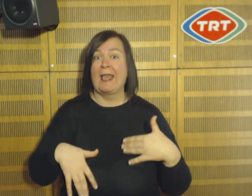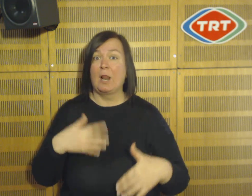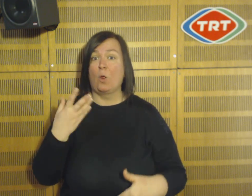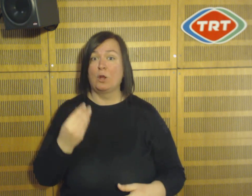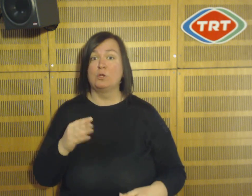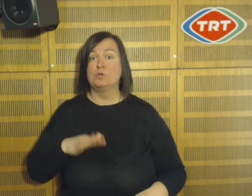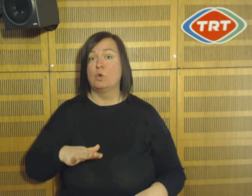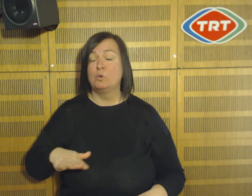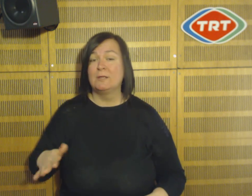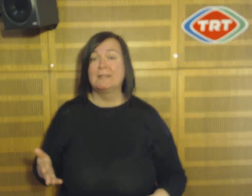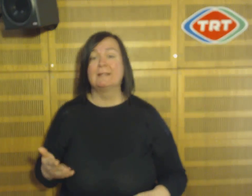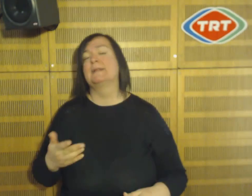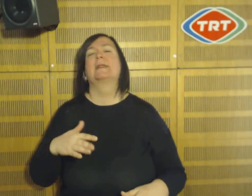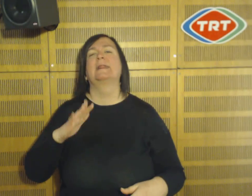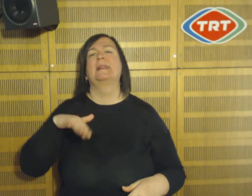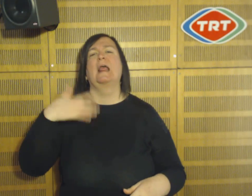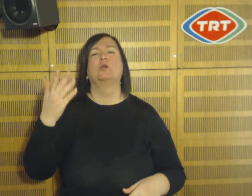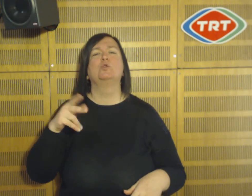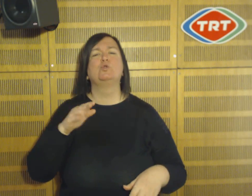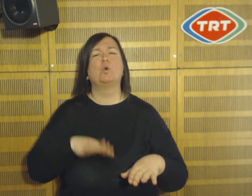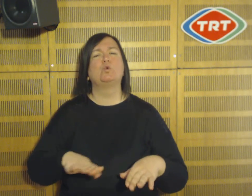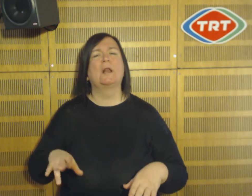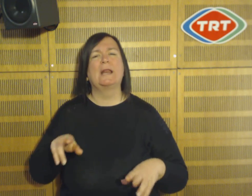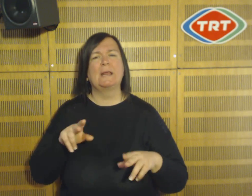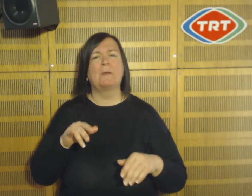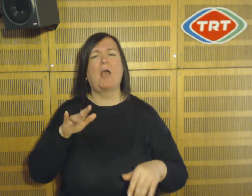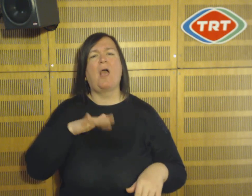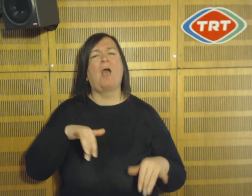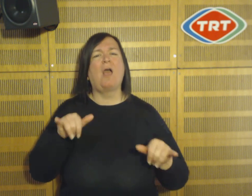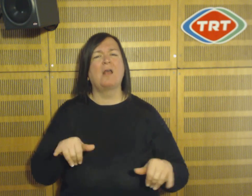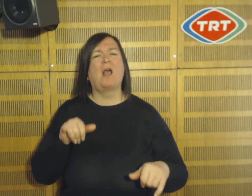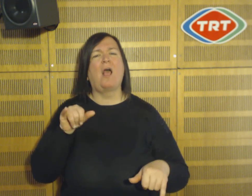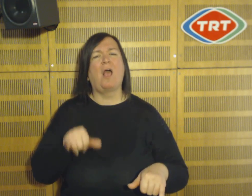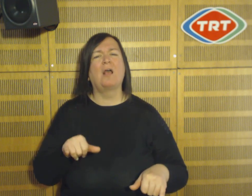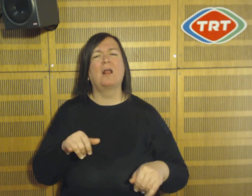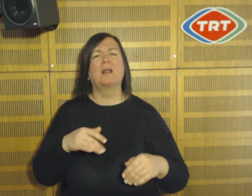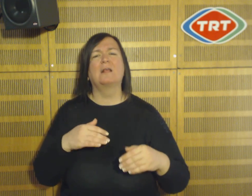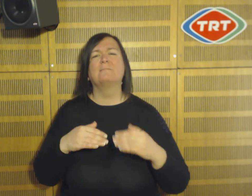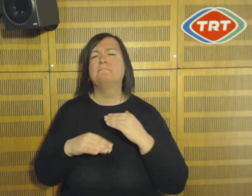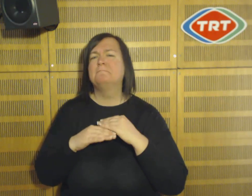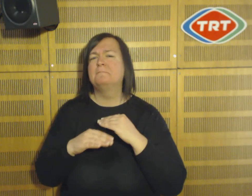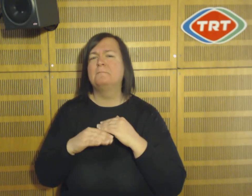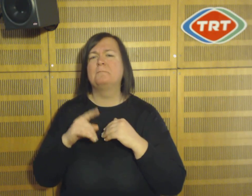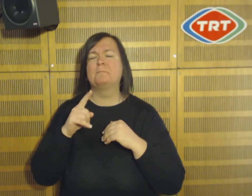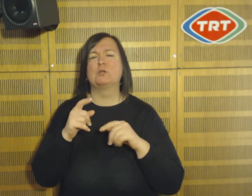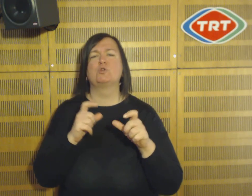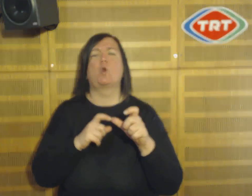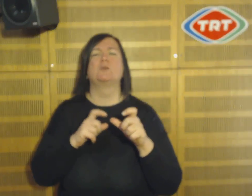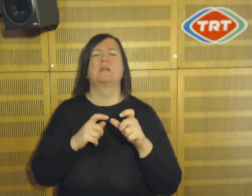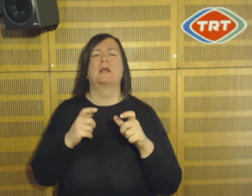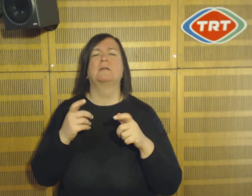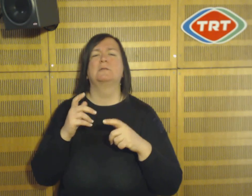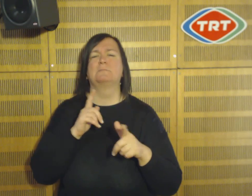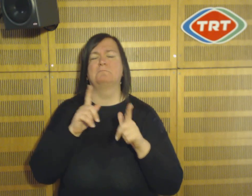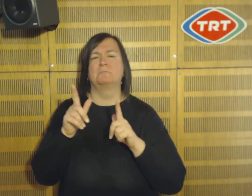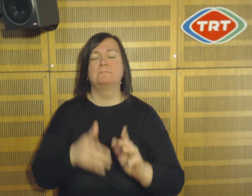çocukların Tıpkı diğer çocuklar gibi aynı haklardan yararlanmasını sağlayacak bir sosyal içerme çağrısı Hı hı